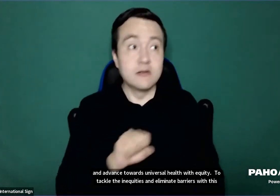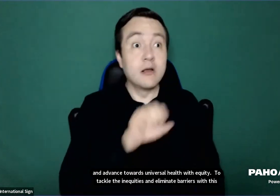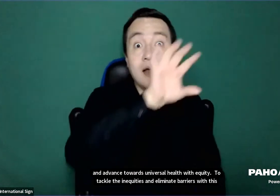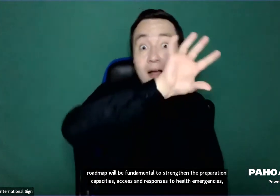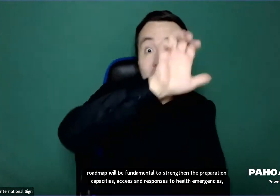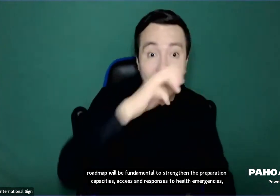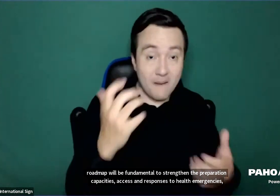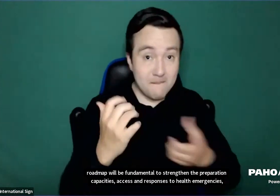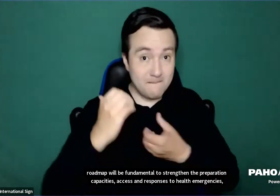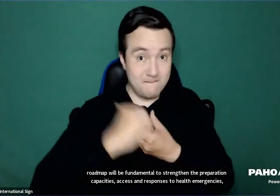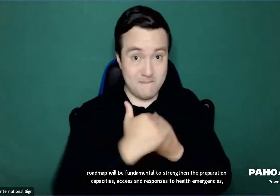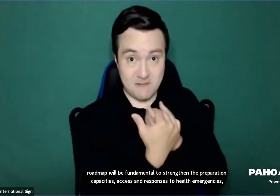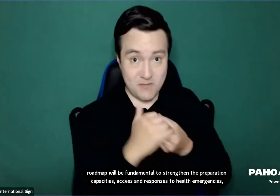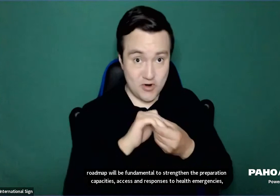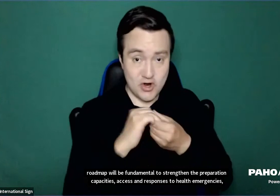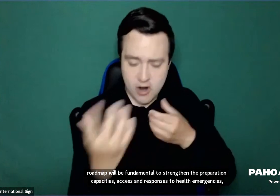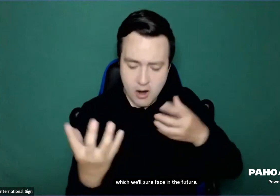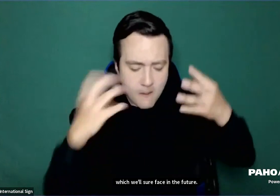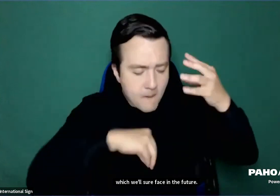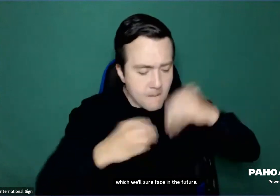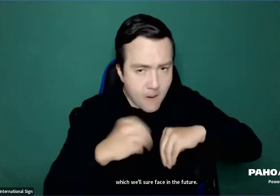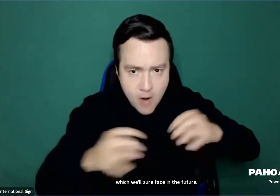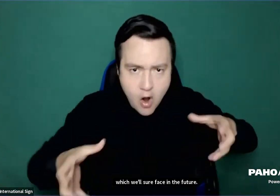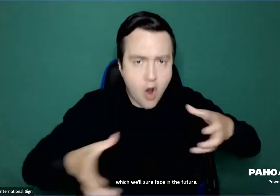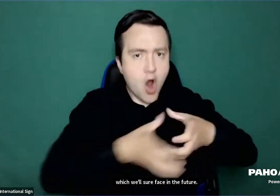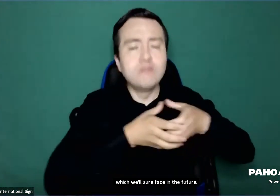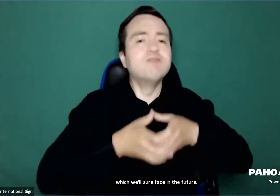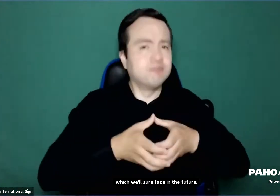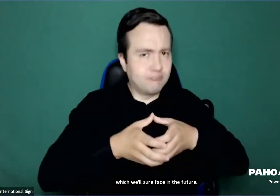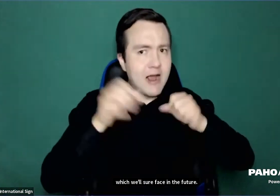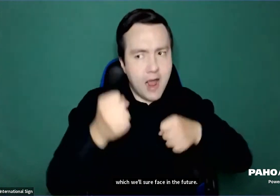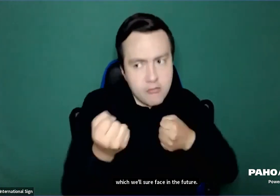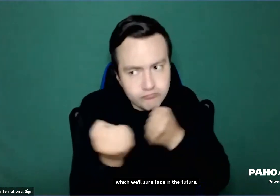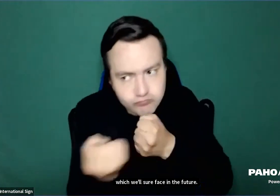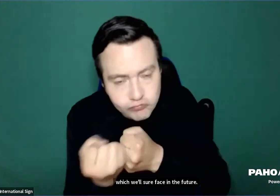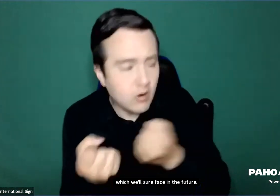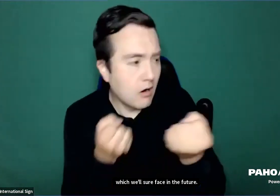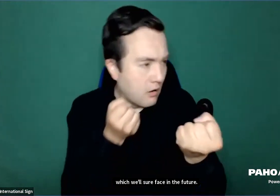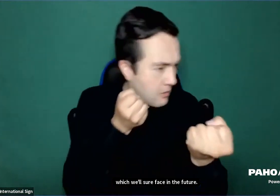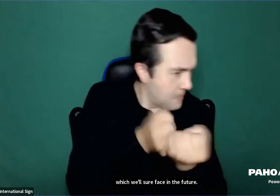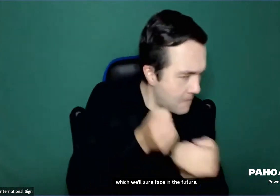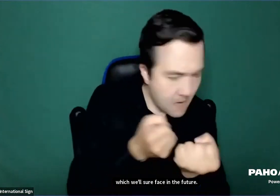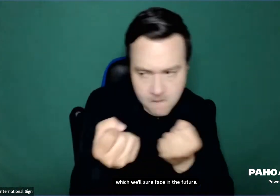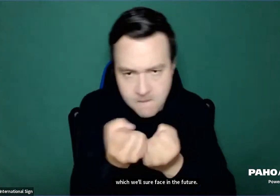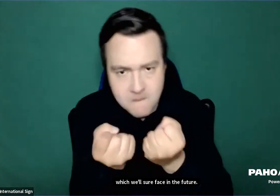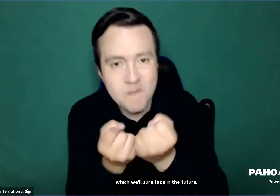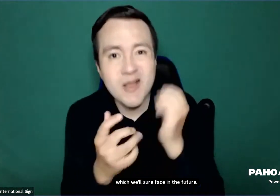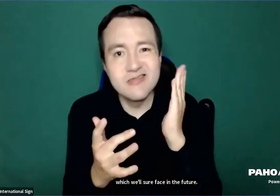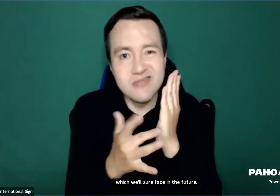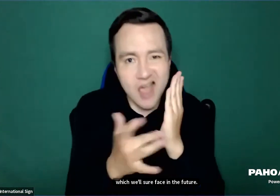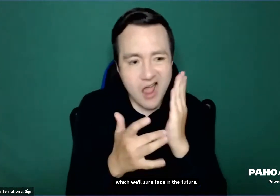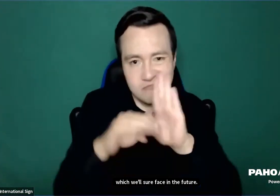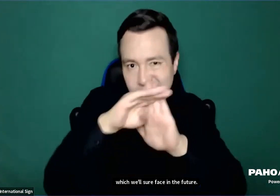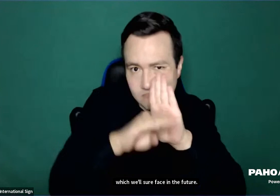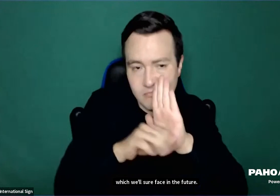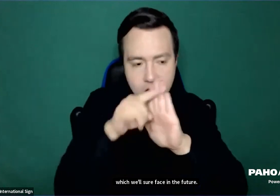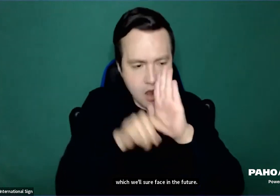e orientado suas capacidades de cooperação técnica para abordar as barreiras de acesso aos serviços de saúde.